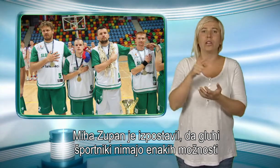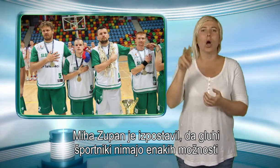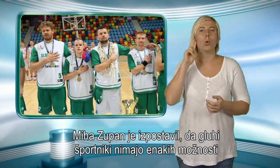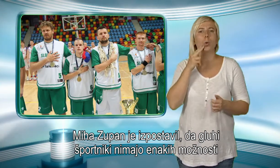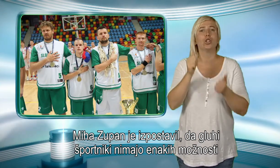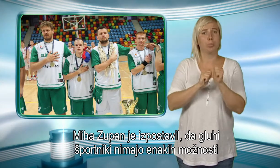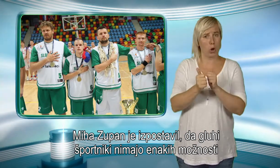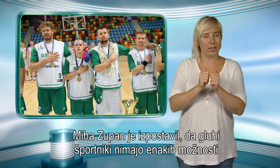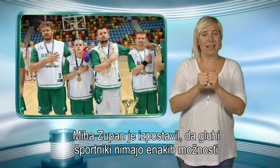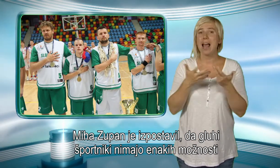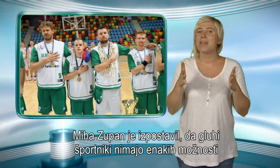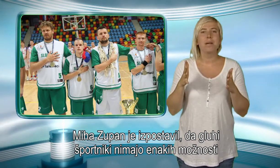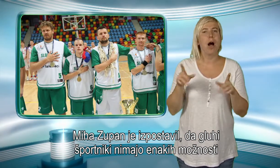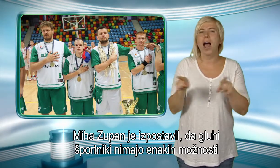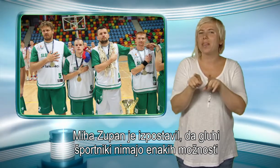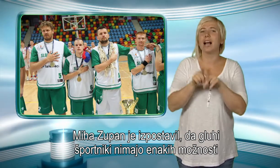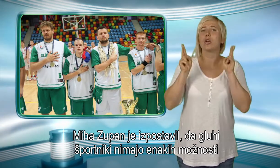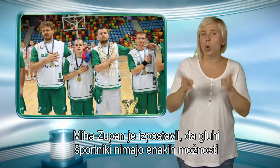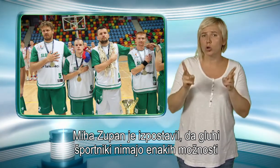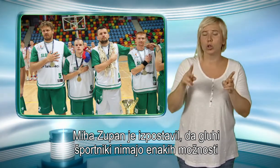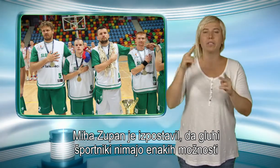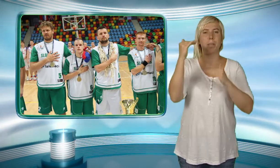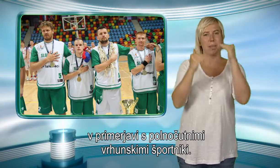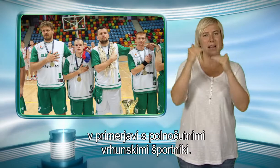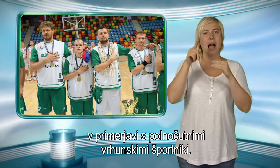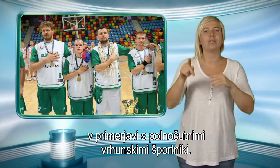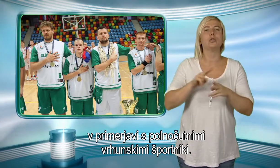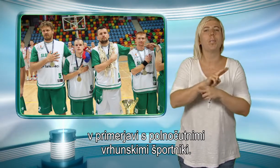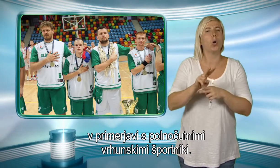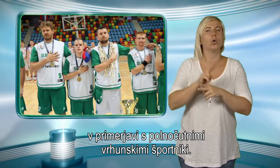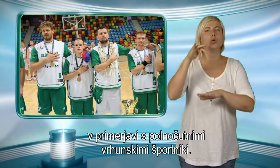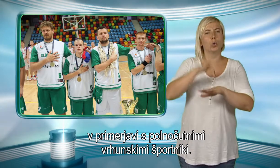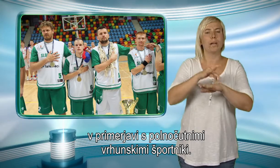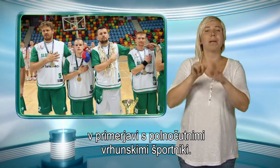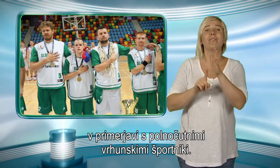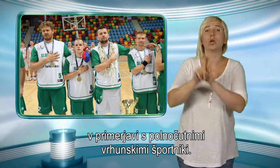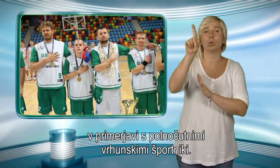gluhi športniki nimajo enakih možnosti v primerjavi s polnočutnimi vrhunskimi športniki.